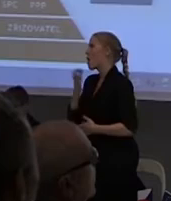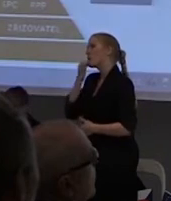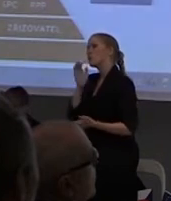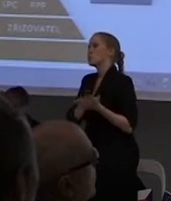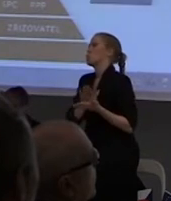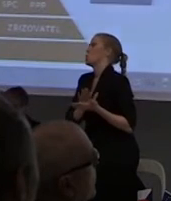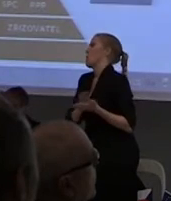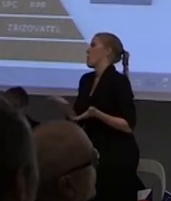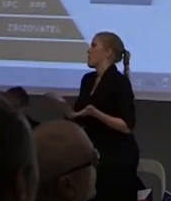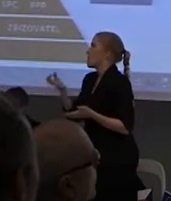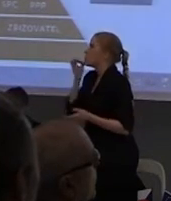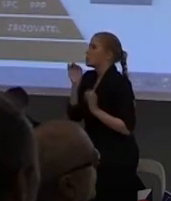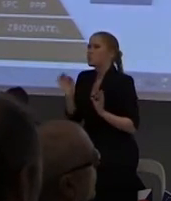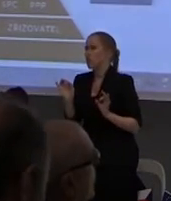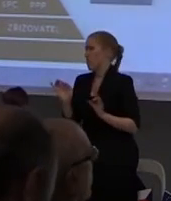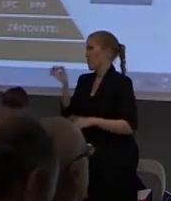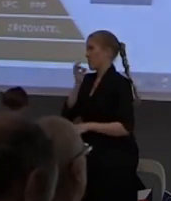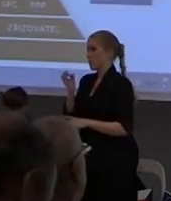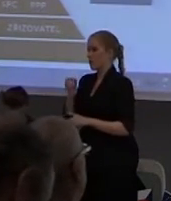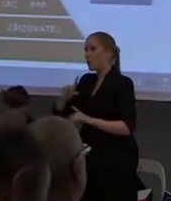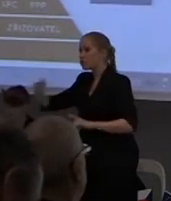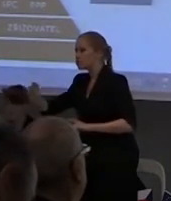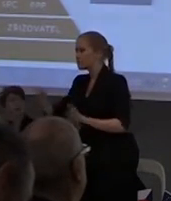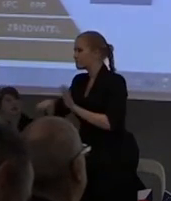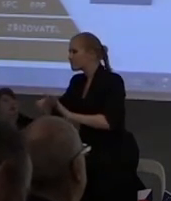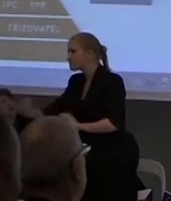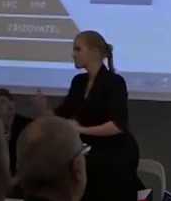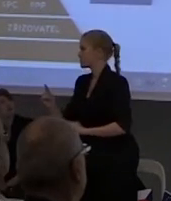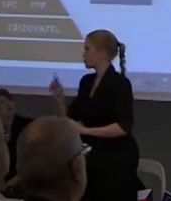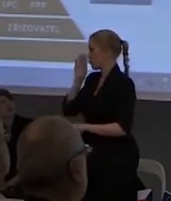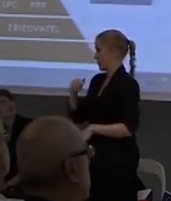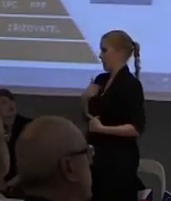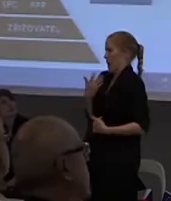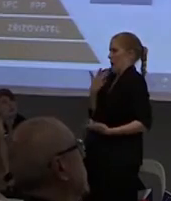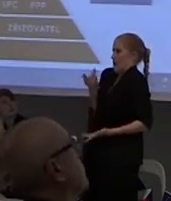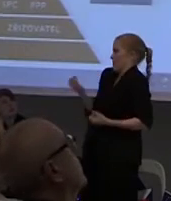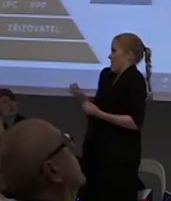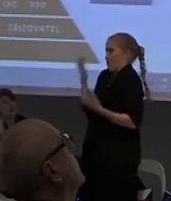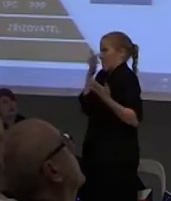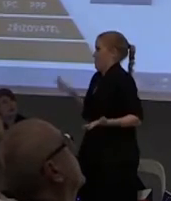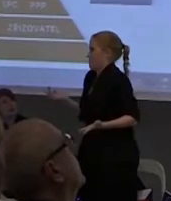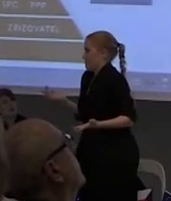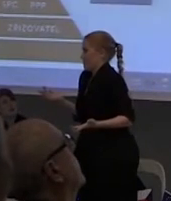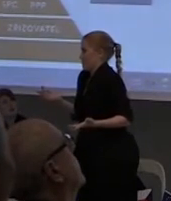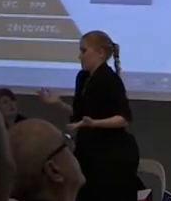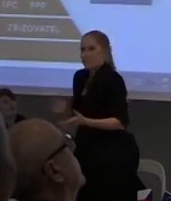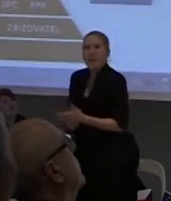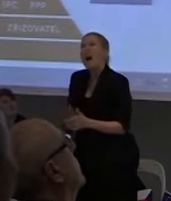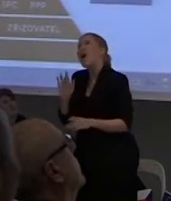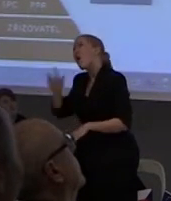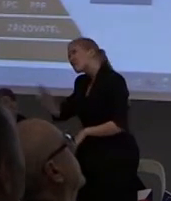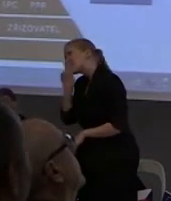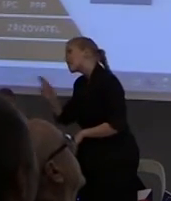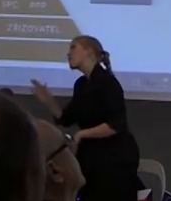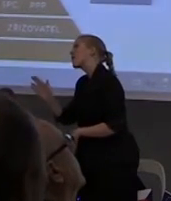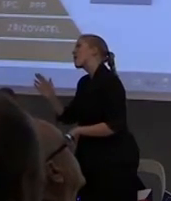bude vycházet. A taky si myslím, že byla někdy moc laskavá. No, ale to už je věc naší